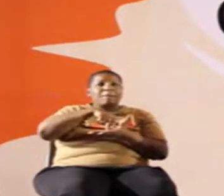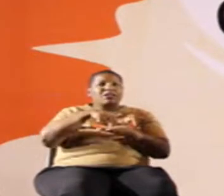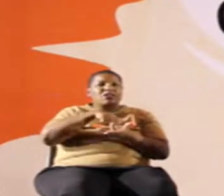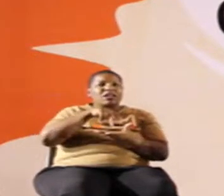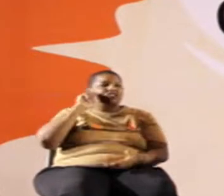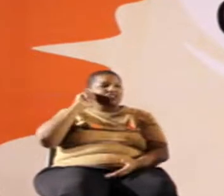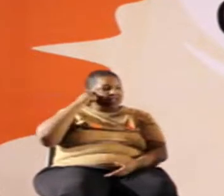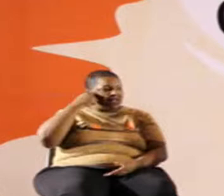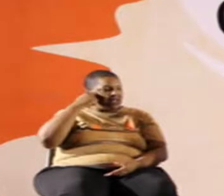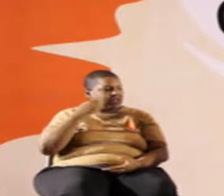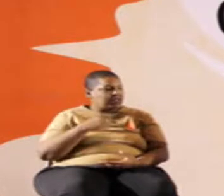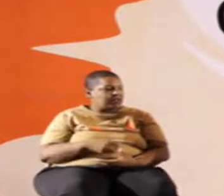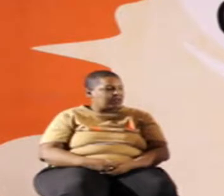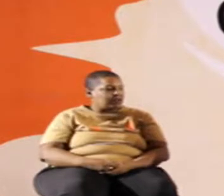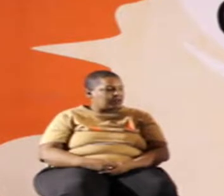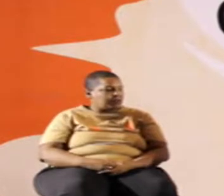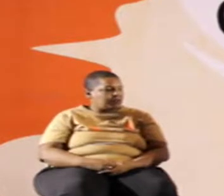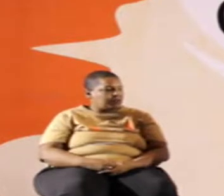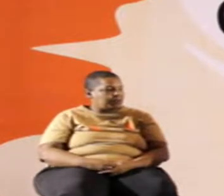negras?